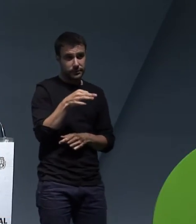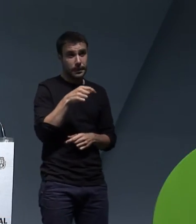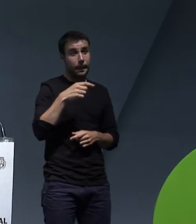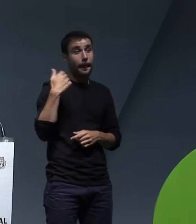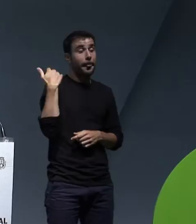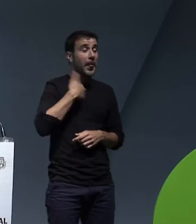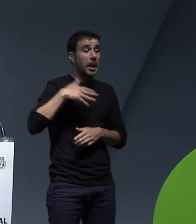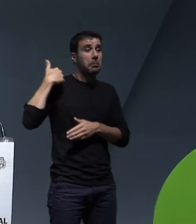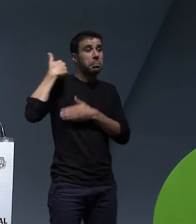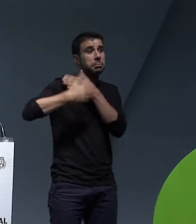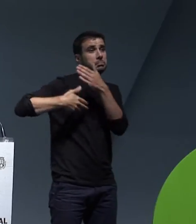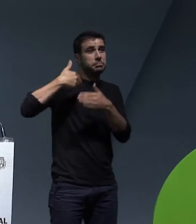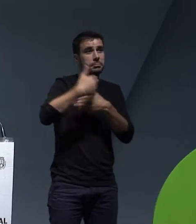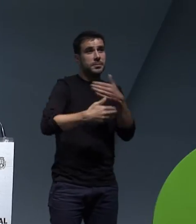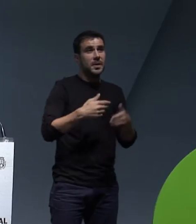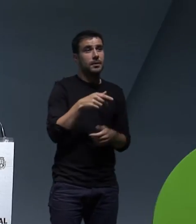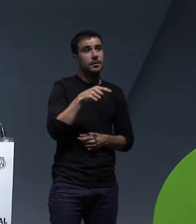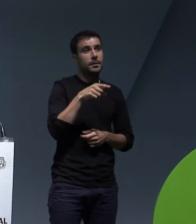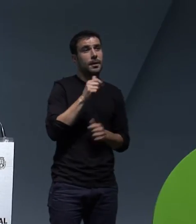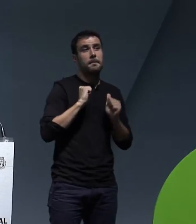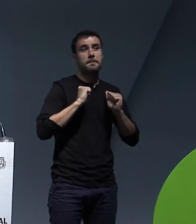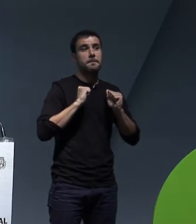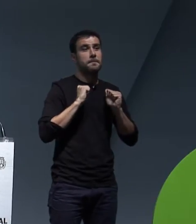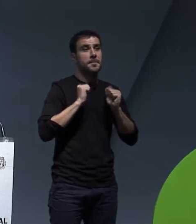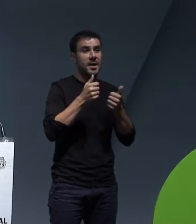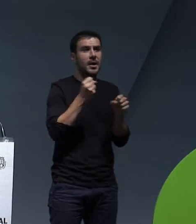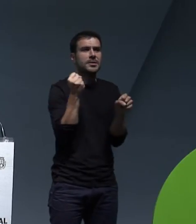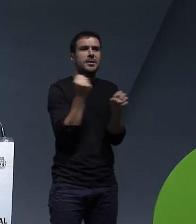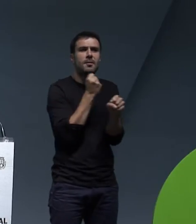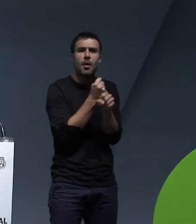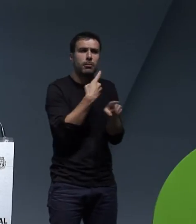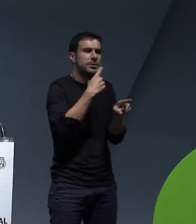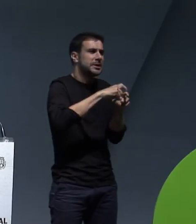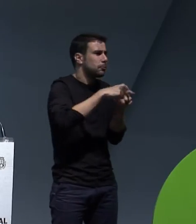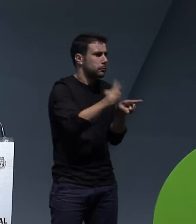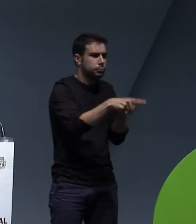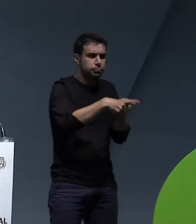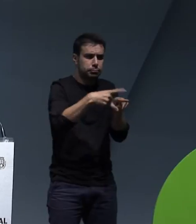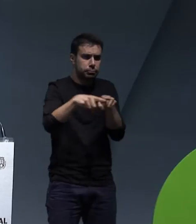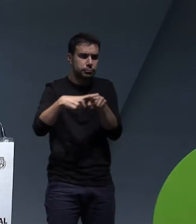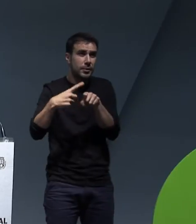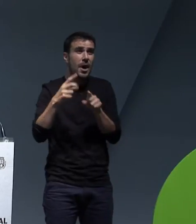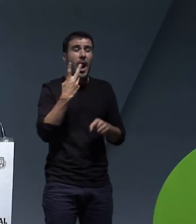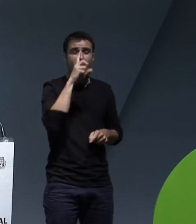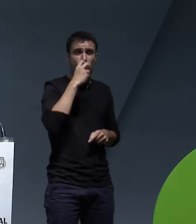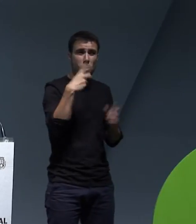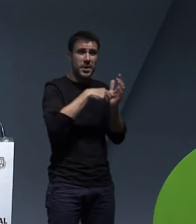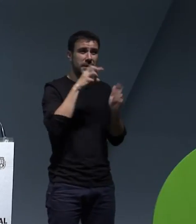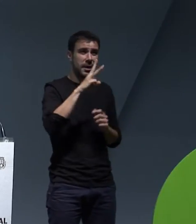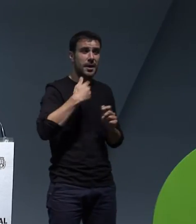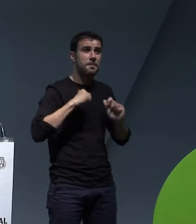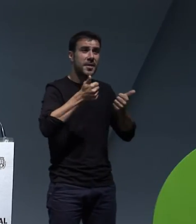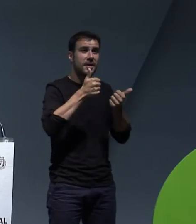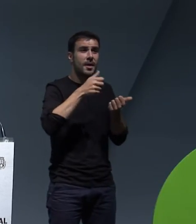Transcurrido el tiempo, se realizaron trabajos de muy distintas características. En el año 2003 se puso en marcha la